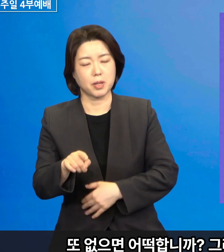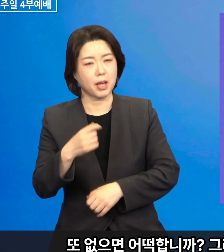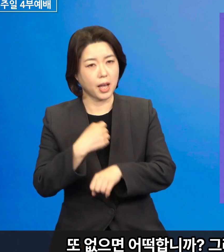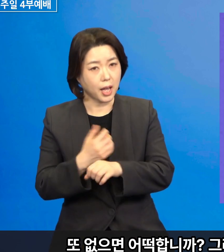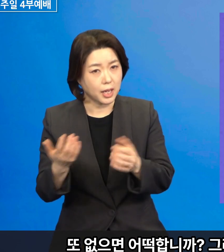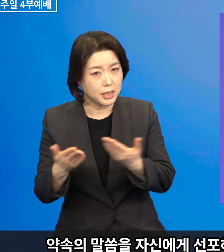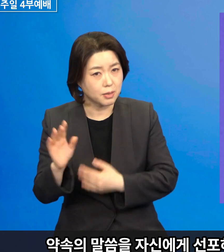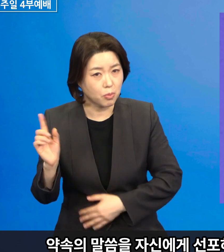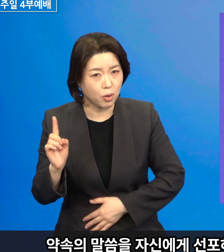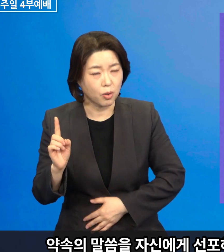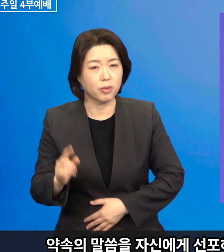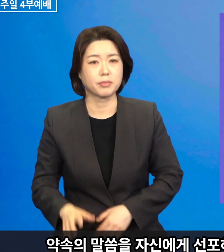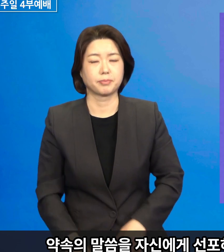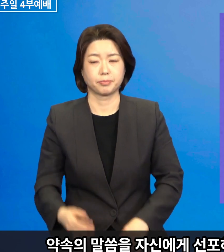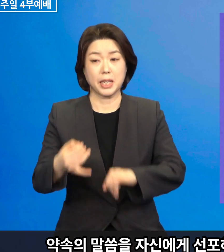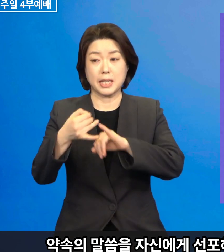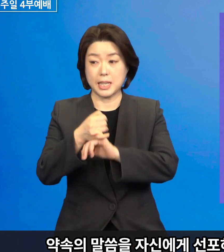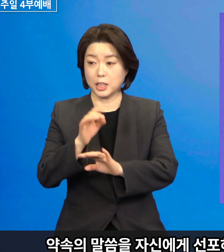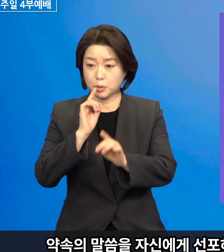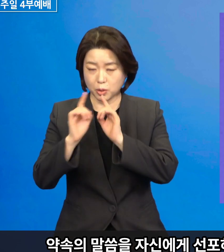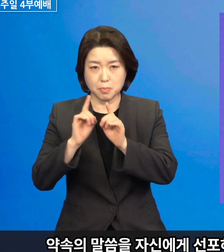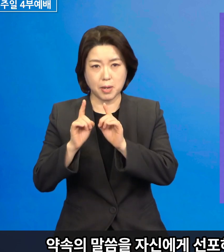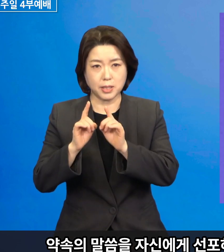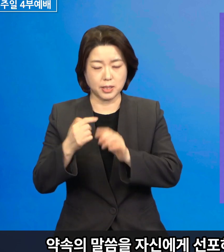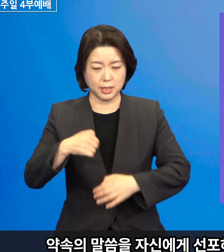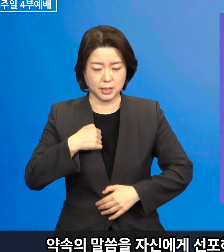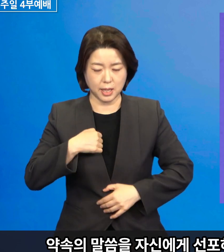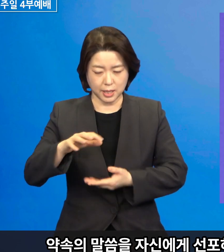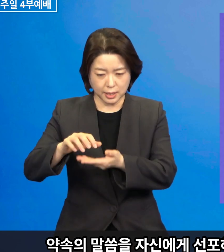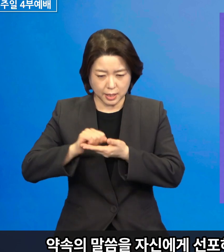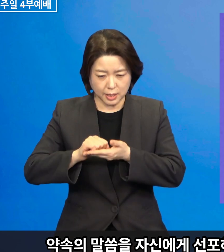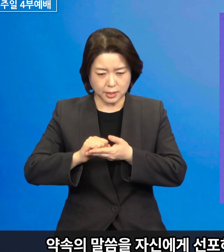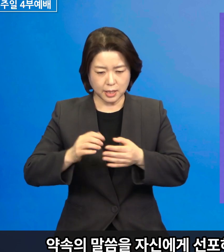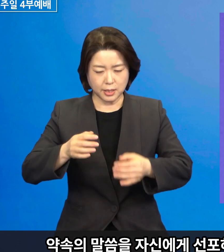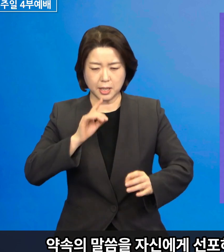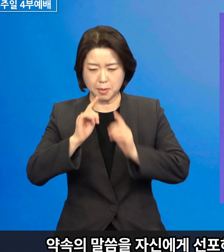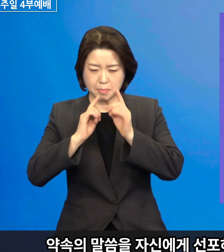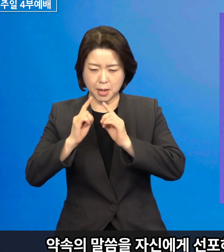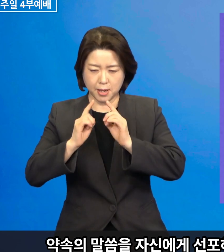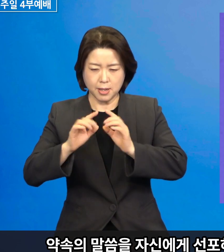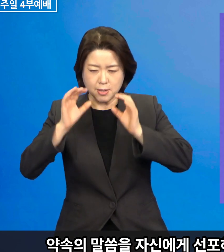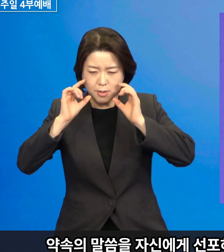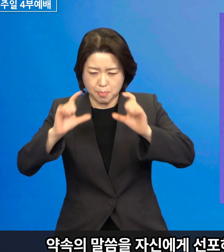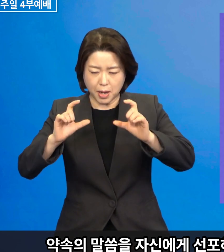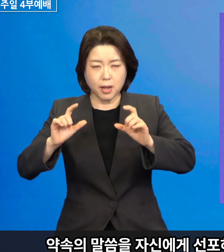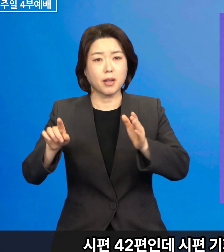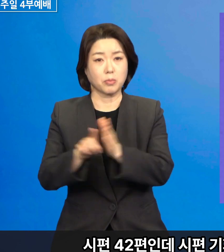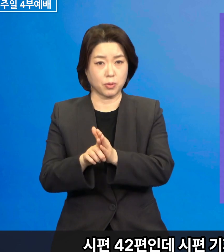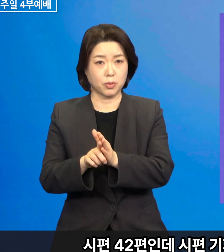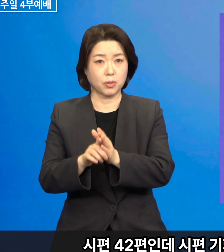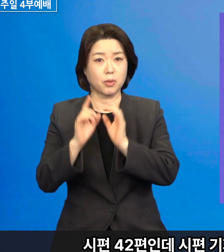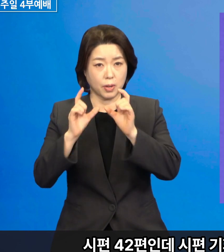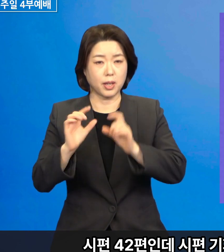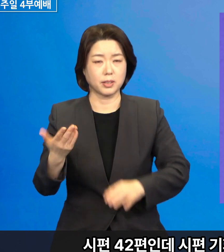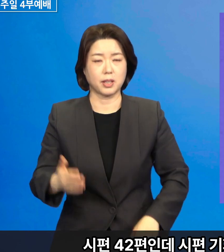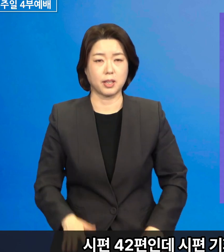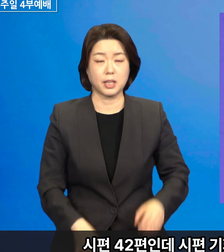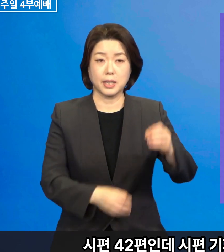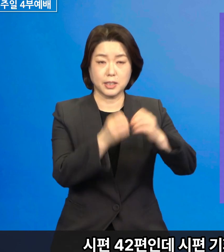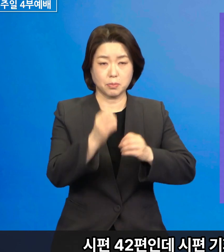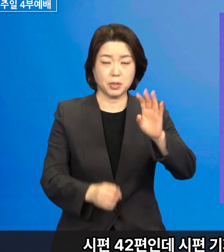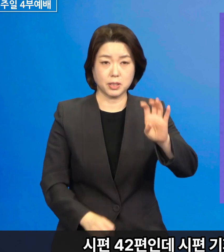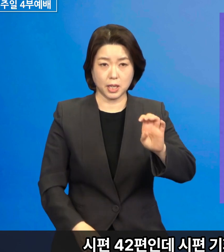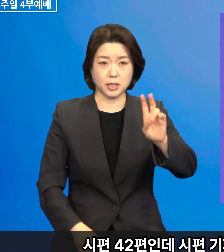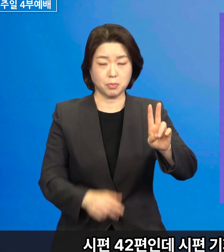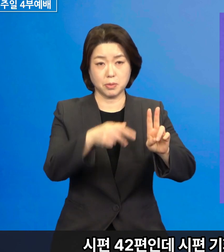거예요. 약속의 말씀을 자신에게 선포하는 겁니다. 이게 어디에 나오냐? 시편 42편인데